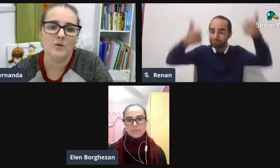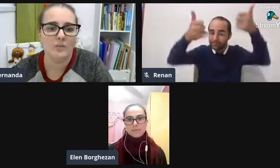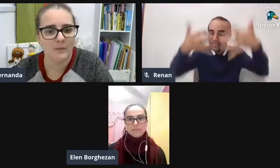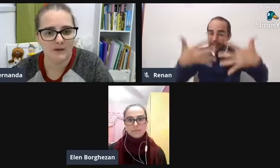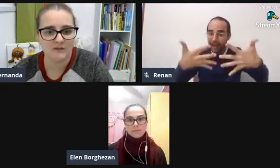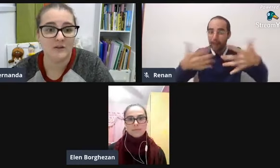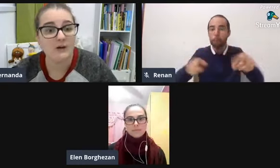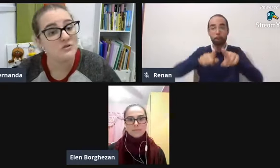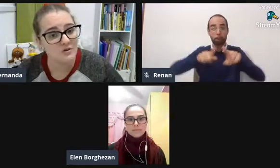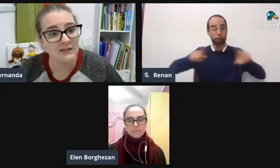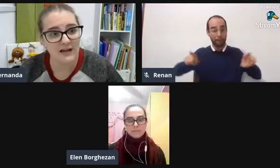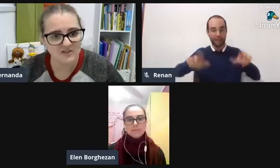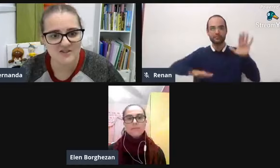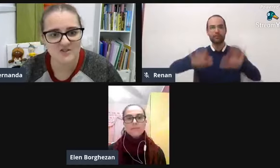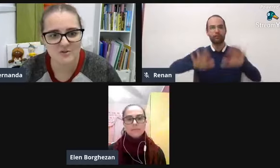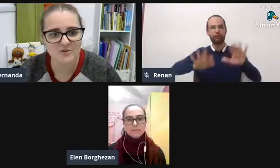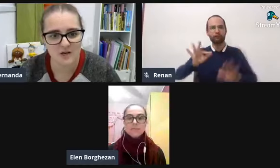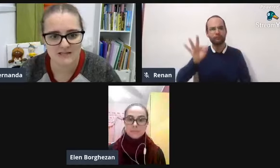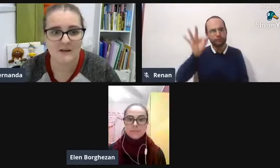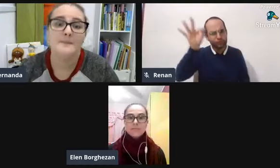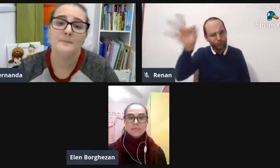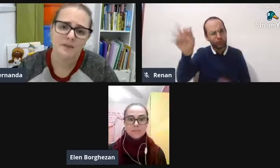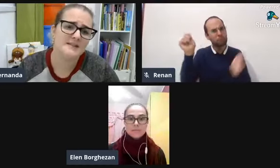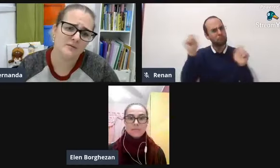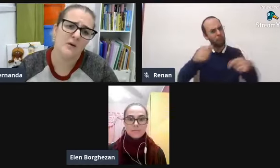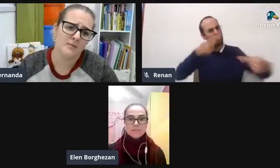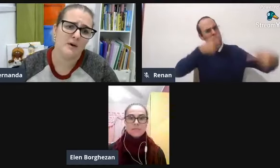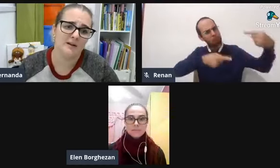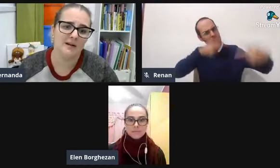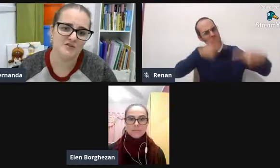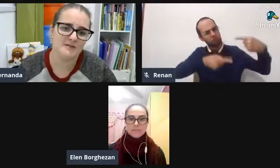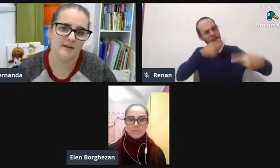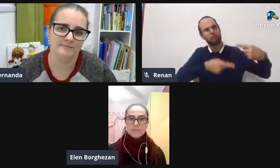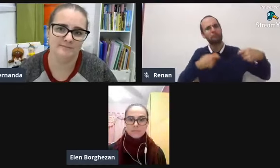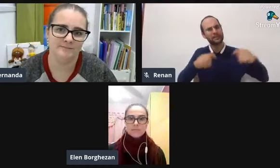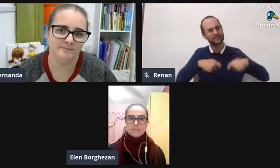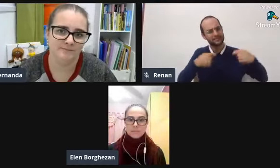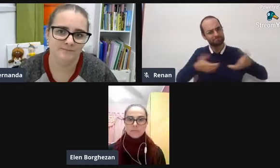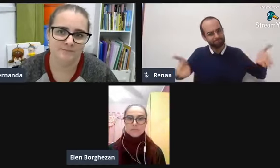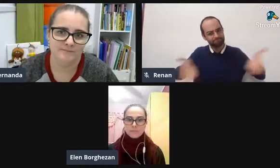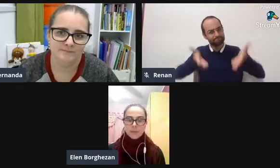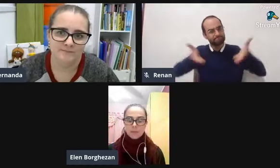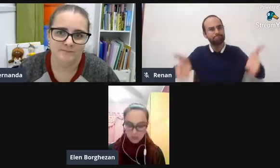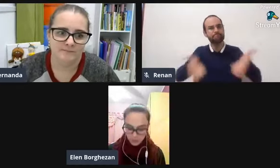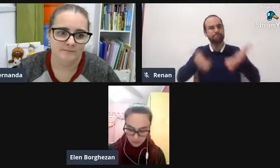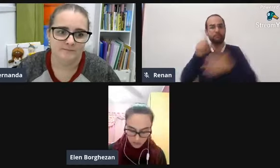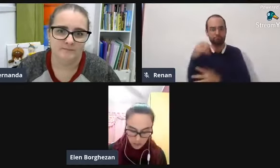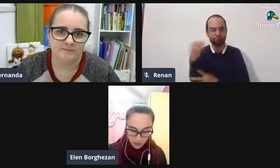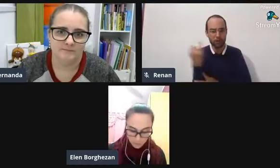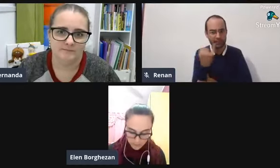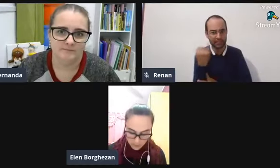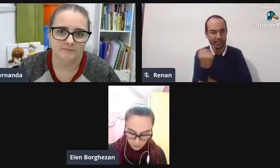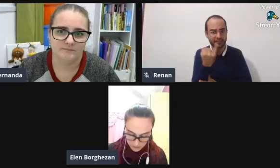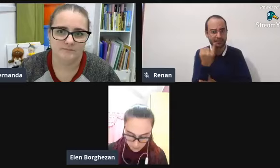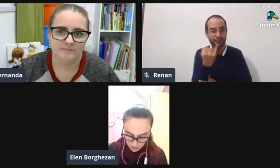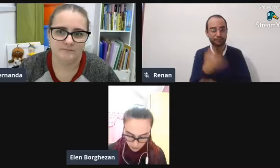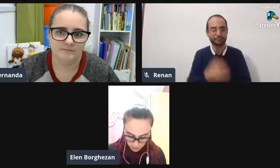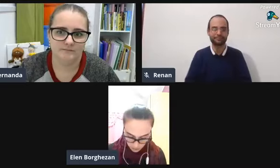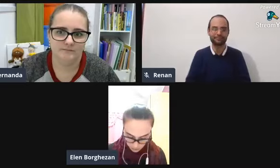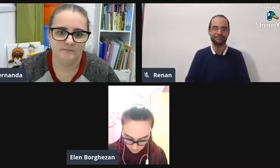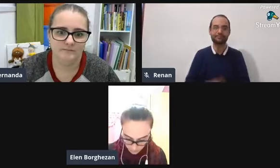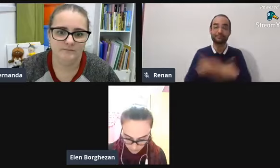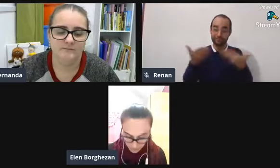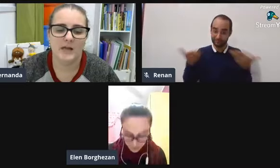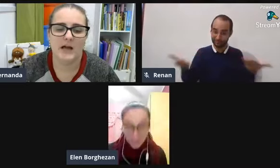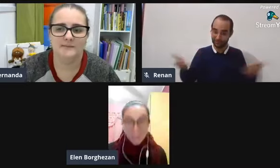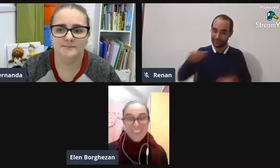quem sabe, em algum momento, dar continuidade a essas discussões, que são tão importantes, né? Com certeza. Te mandaram mais beijos